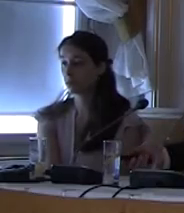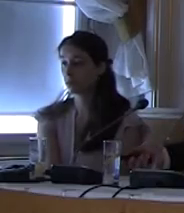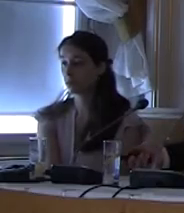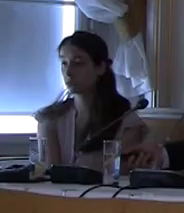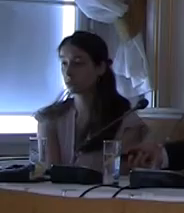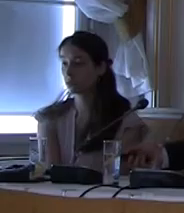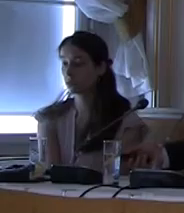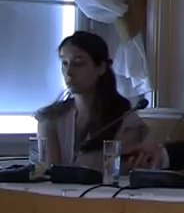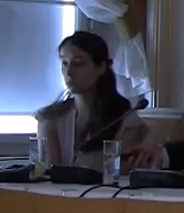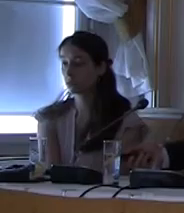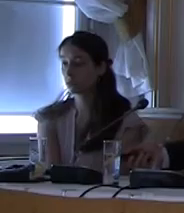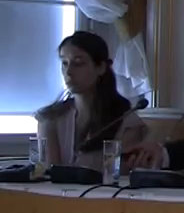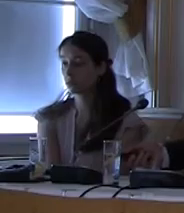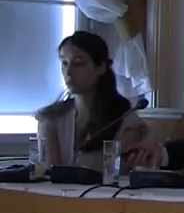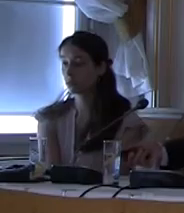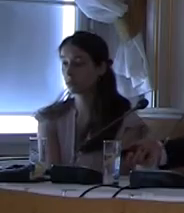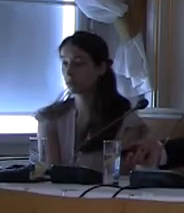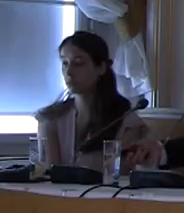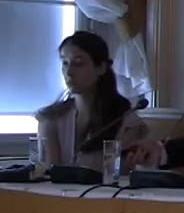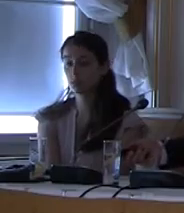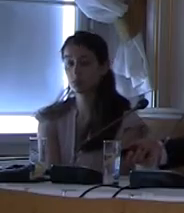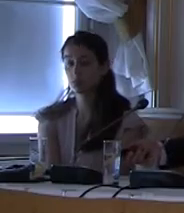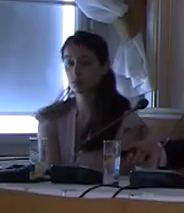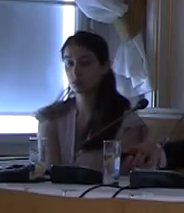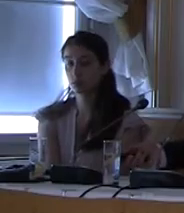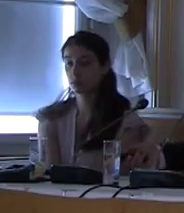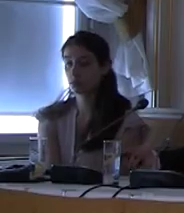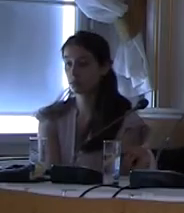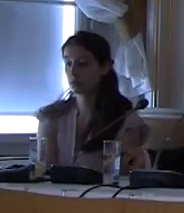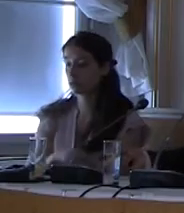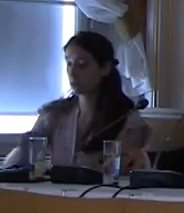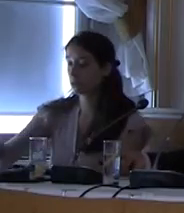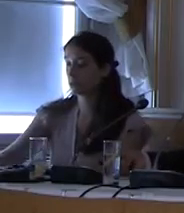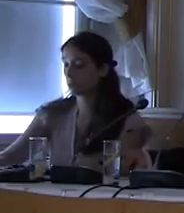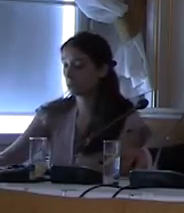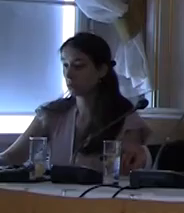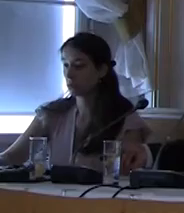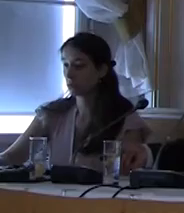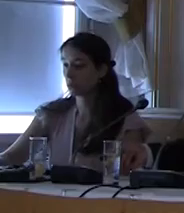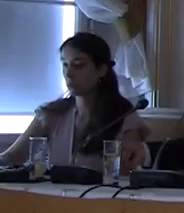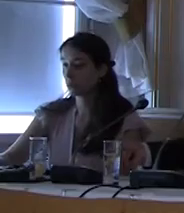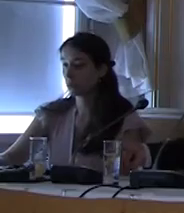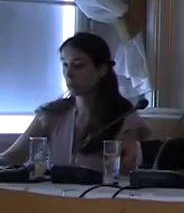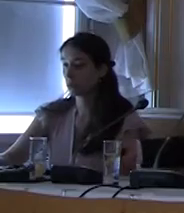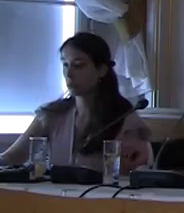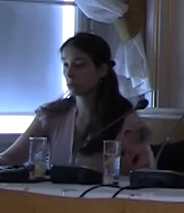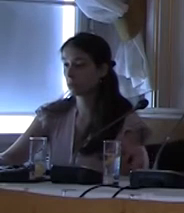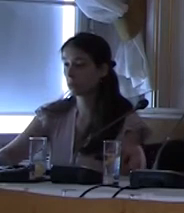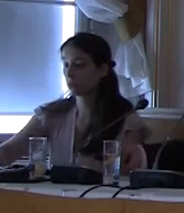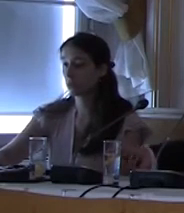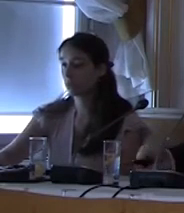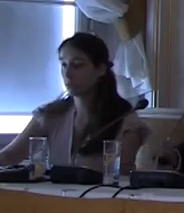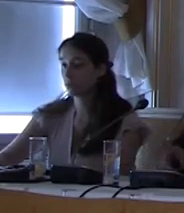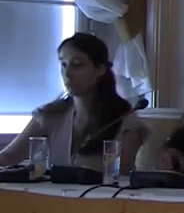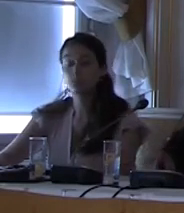nyní v úvodu představím ty druhé dva moduly. Kolegyně Pavlína Bastlerová